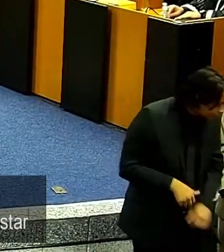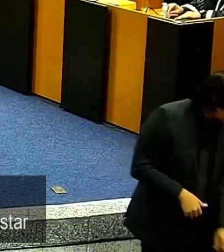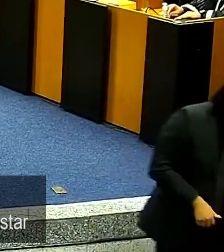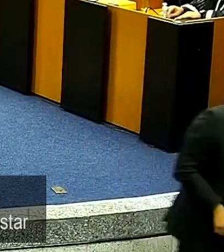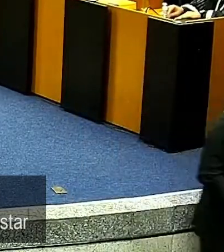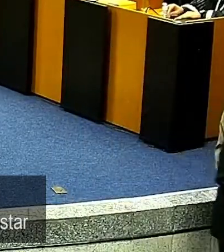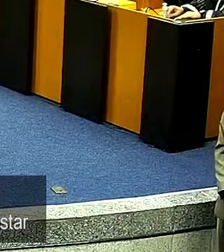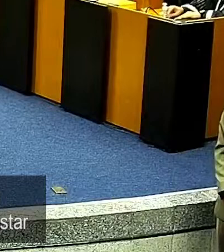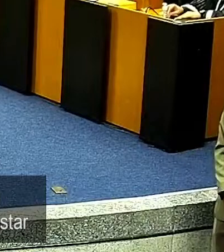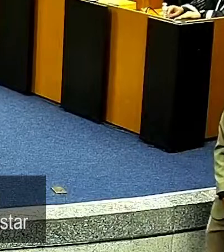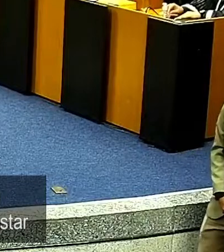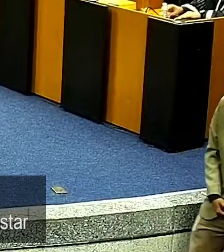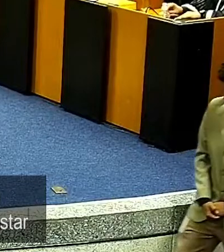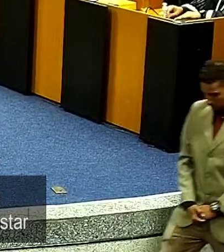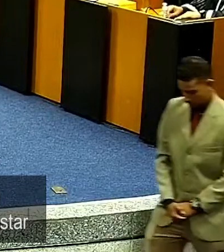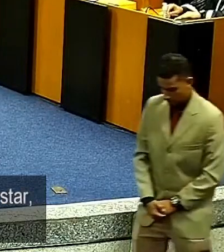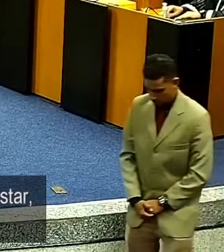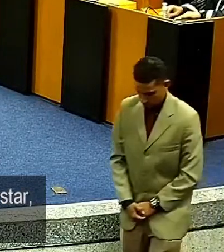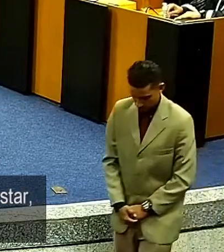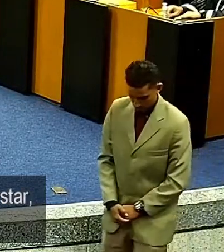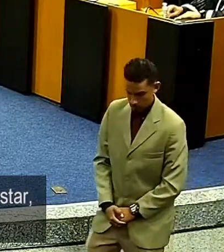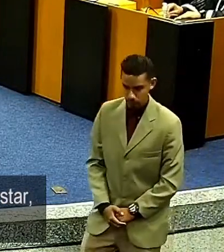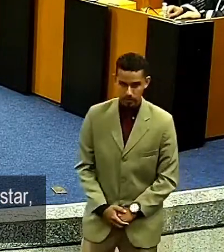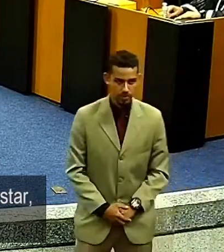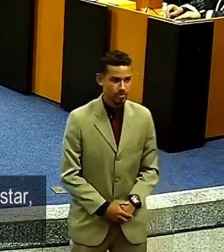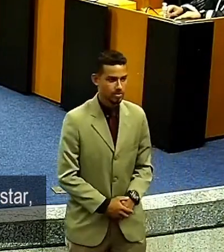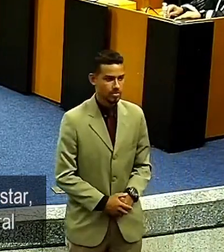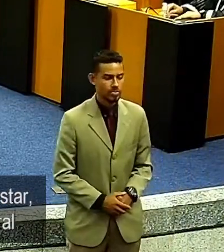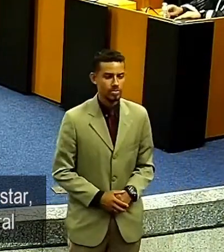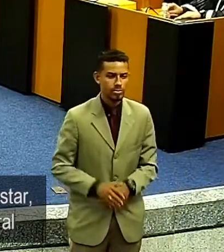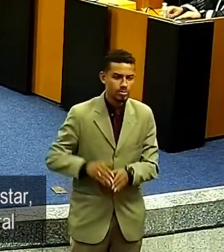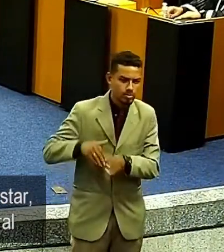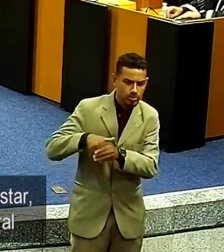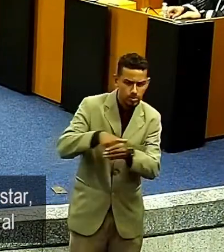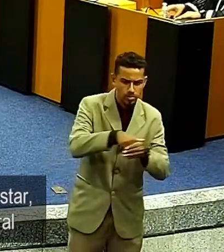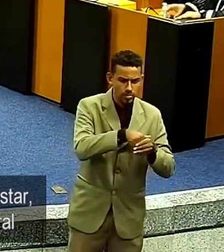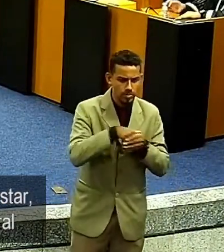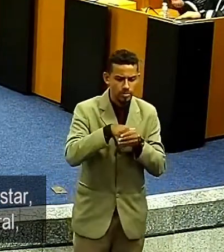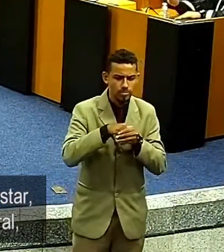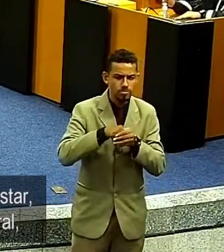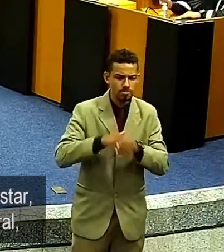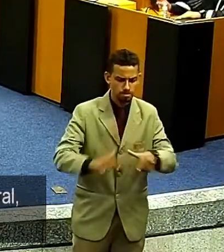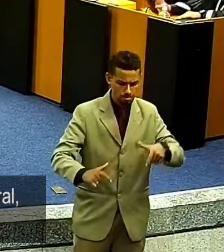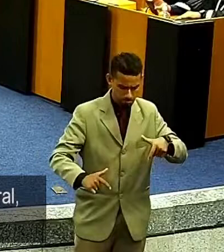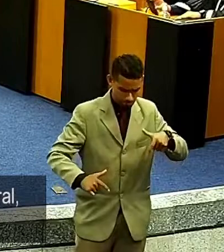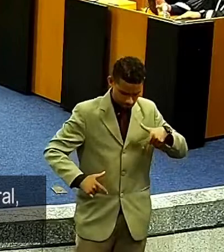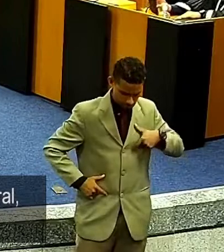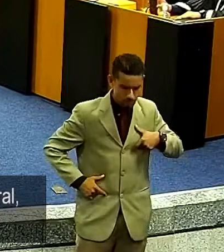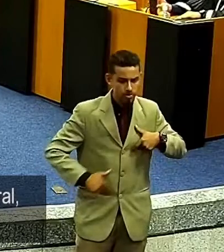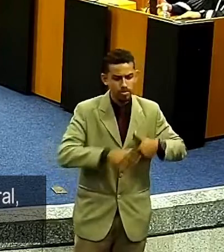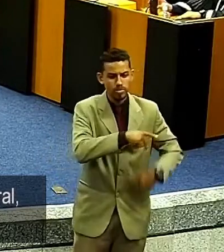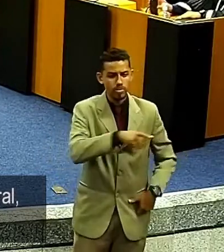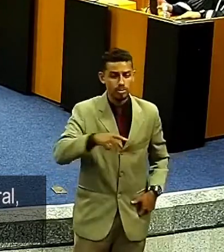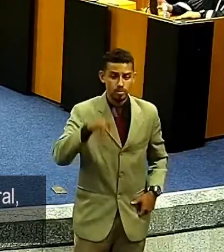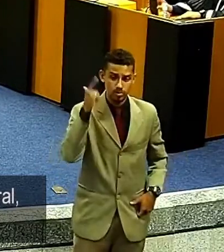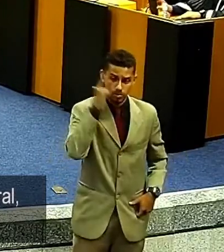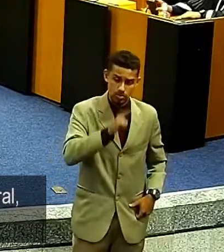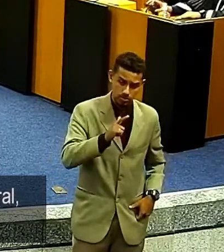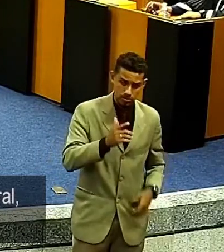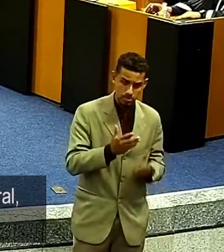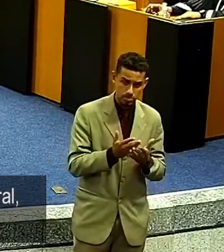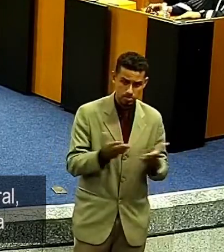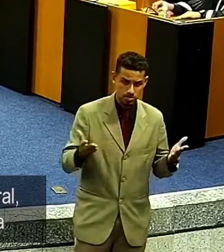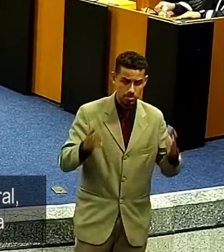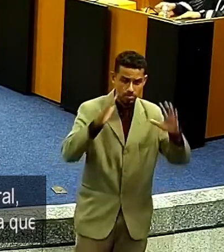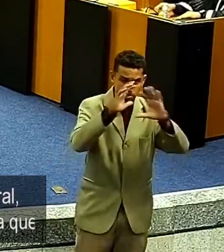dessa corte eleitoral por terem com seus votos com seus votos me honraram para que eu fosse eleito seu